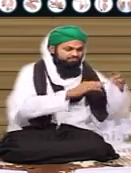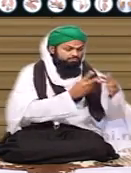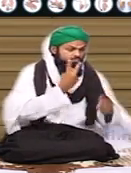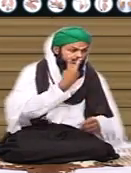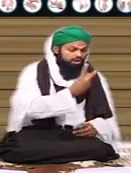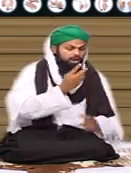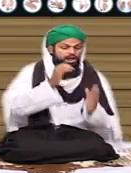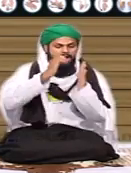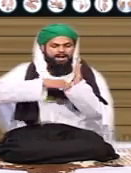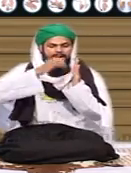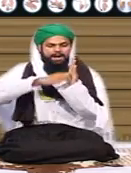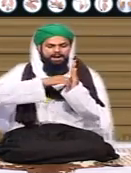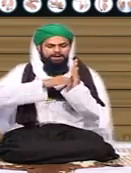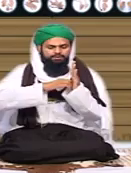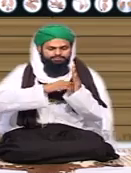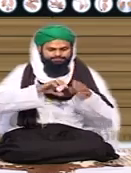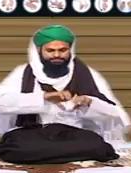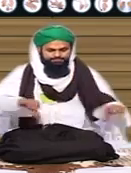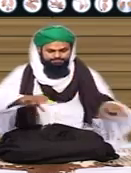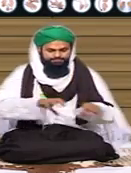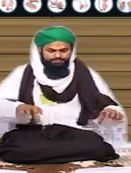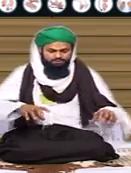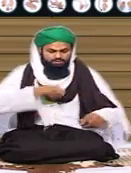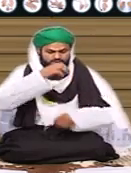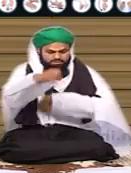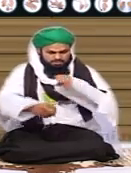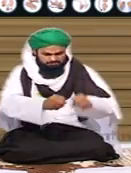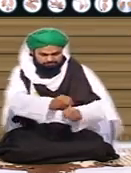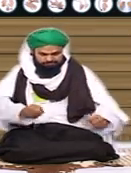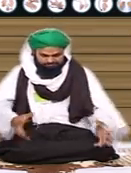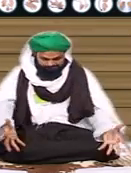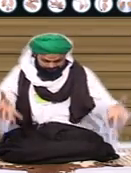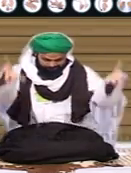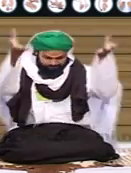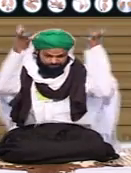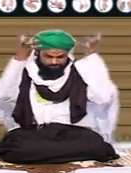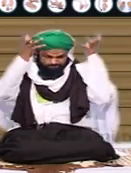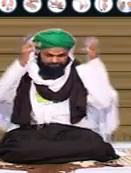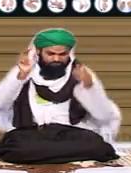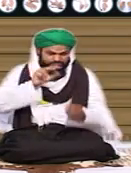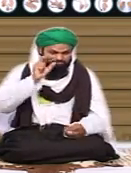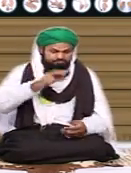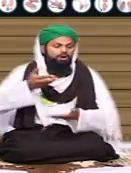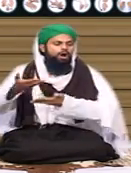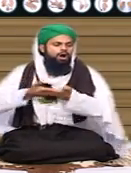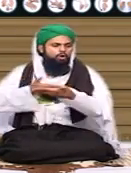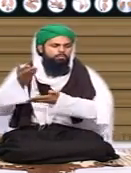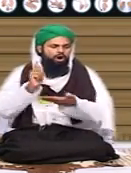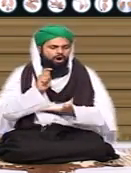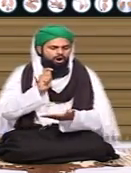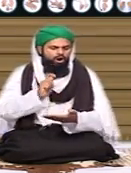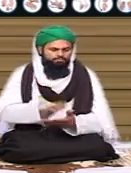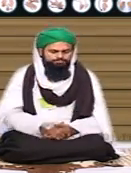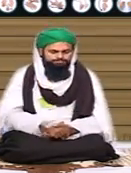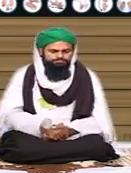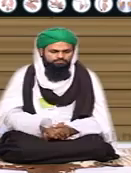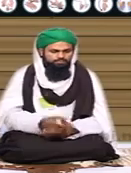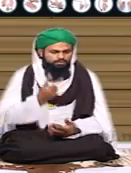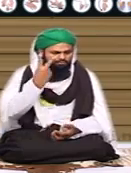کہ لکڑیوں کا گٹھا سر پر لیے جا رہے، لکڑیاں کاٹ کاٹ کے آپ بیچتے تھے، تو لکڑیوں کا گٹھا